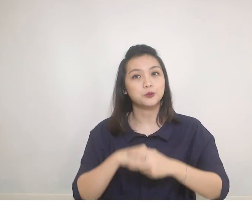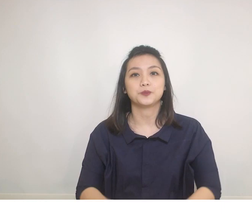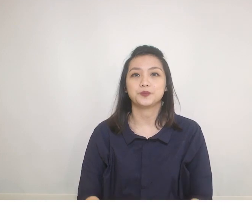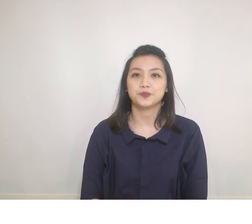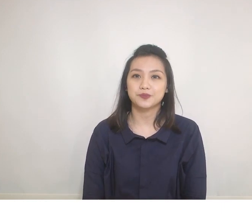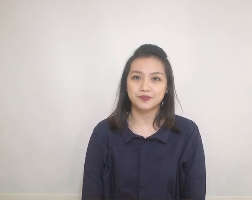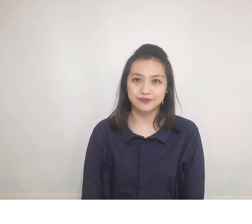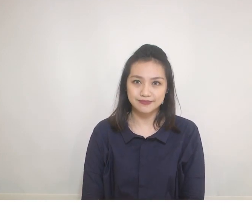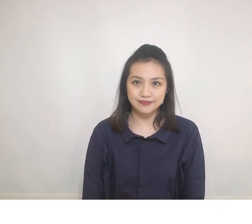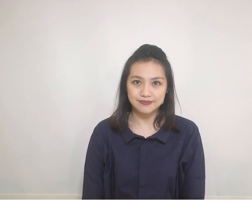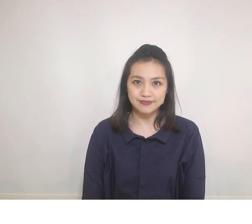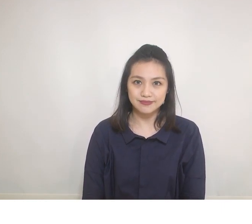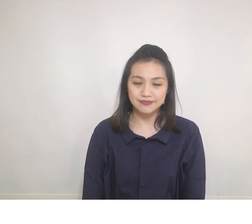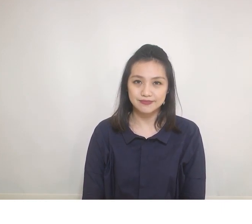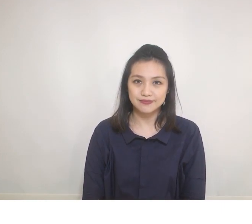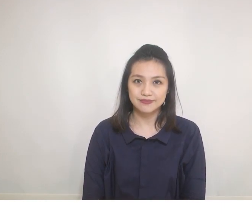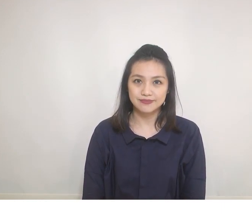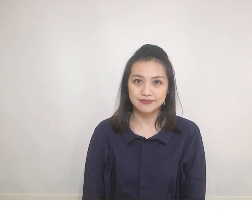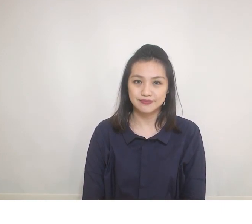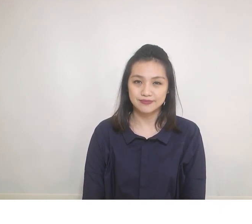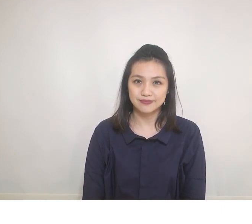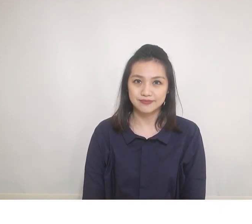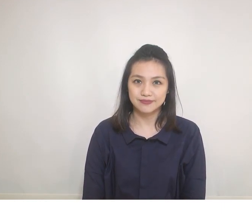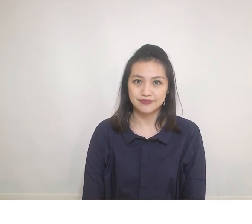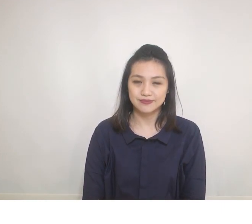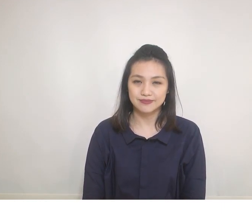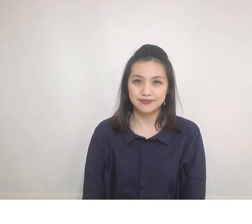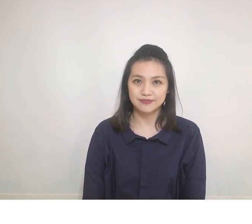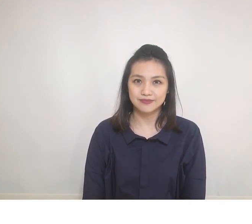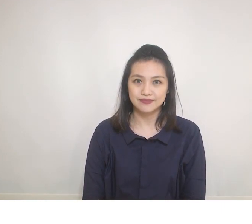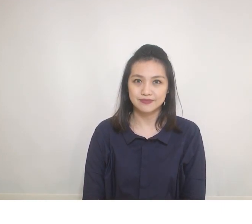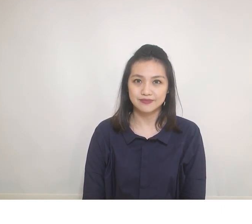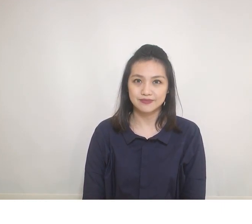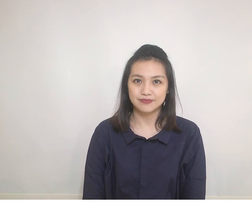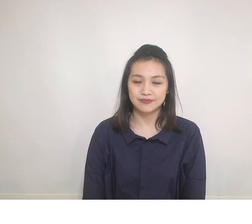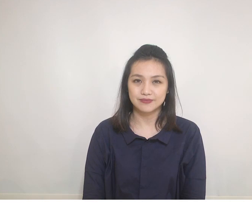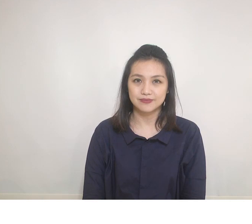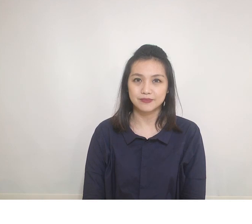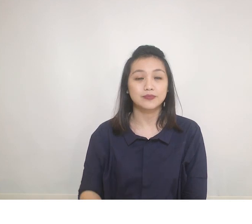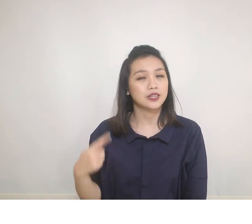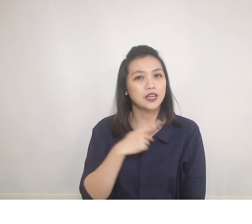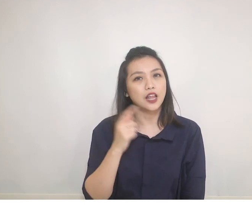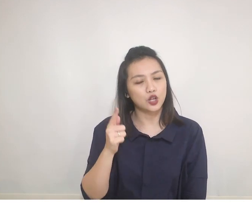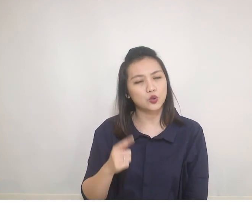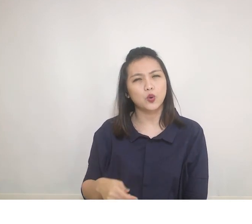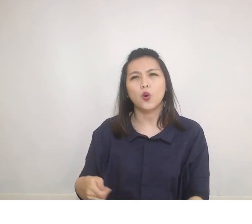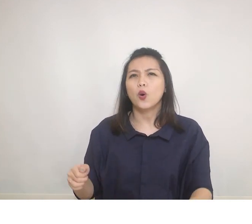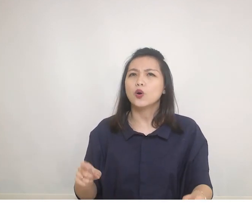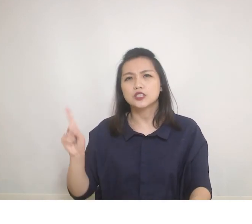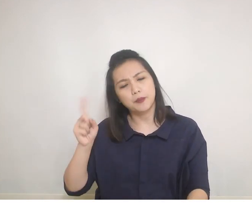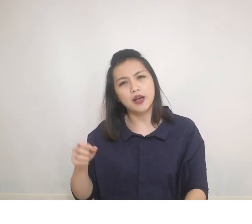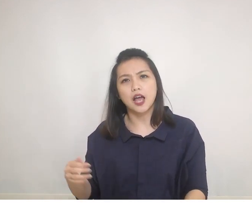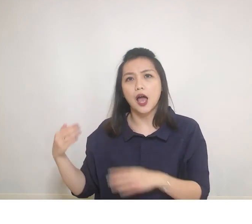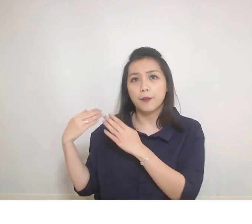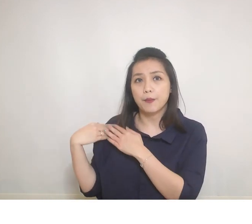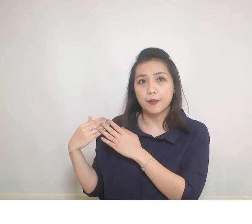itu, rasanya yang dicium juga itu gitu loh. Baunya ada bau, wadah bau uangnya gitu loh, kayak yang tidak terlihat gitu